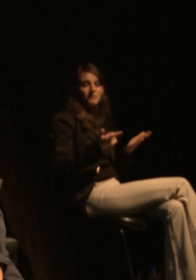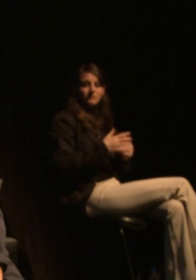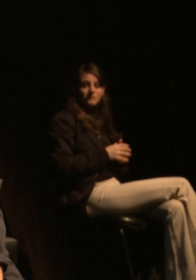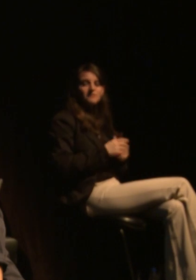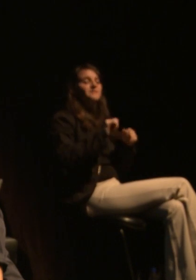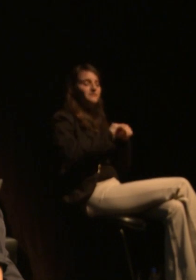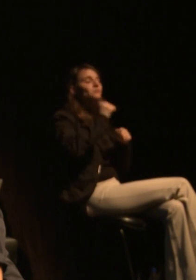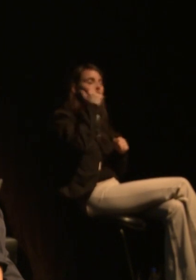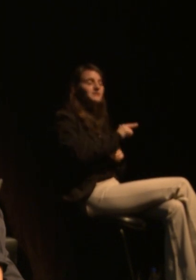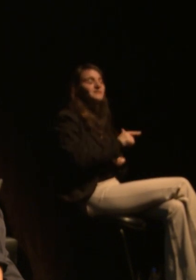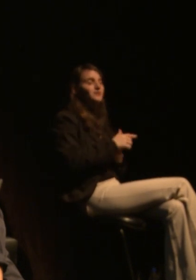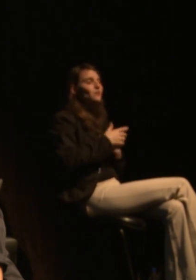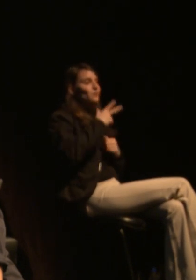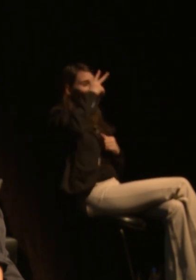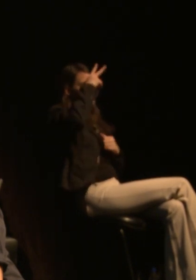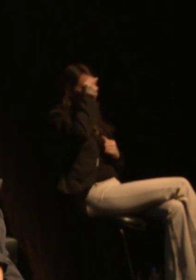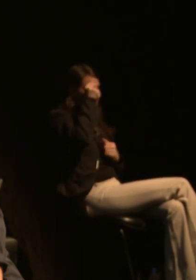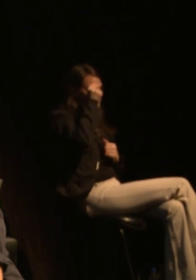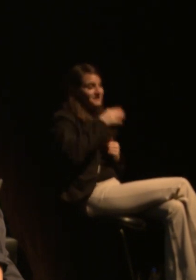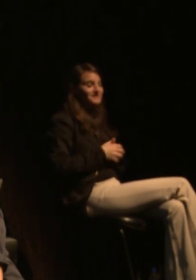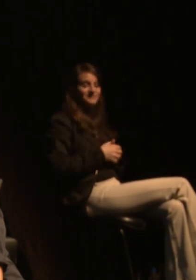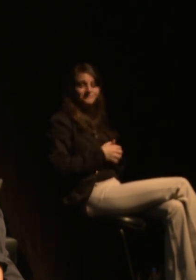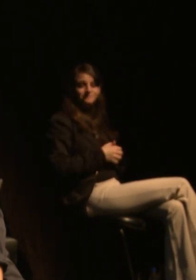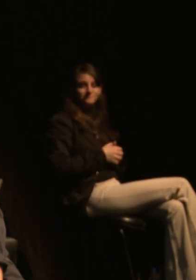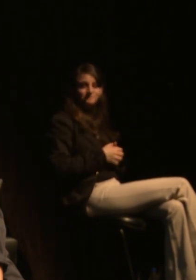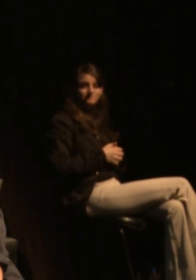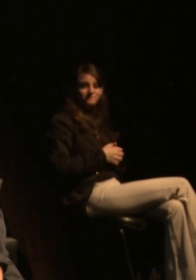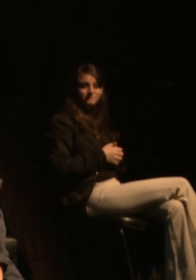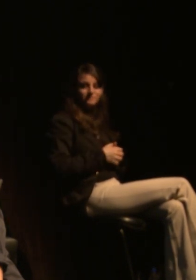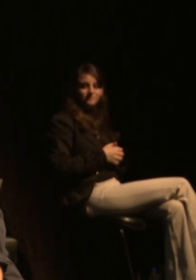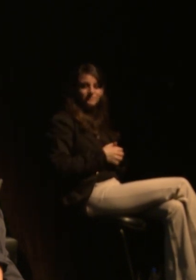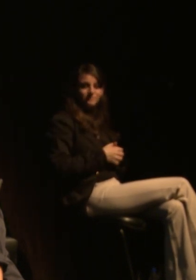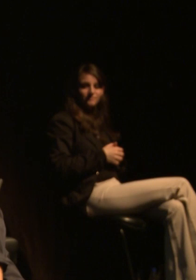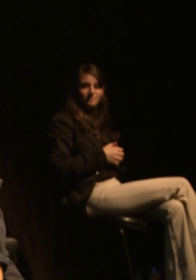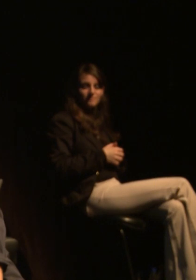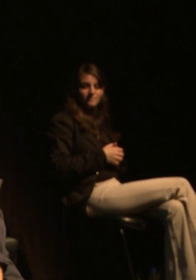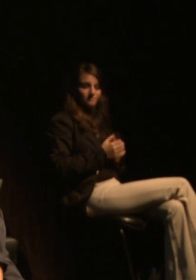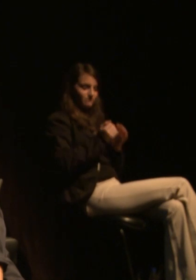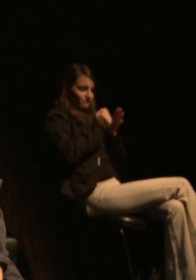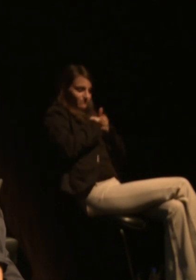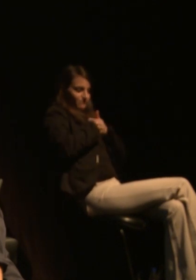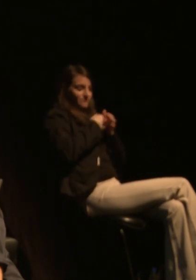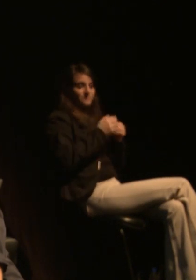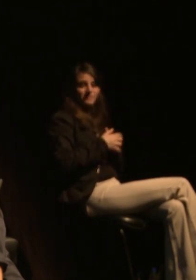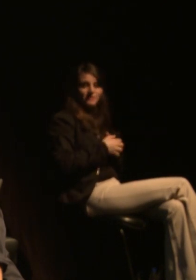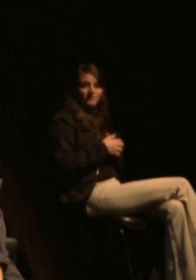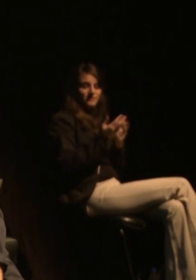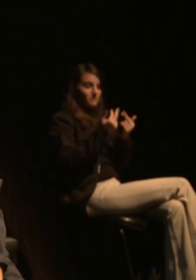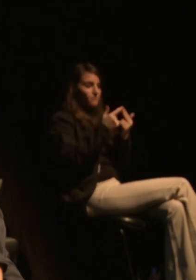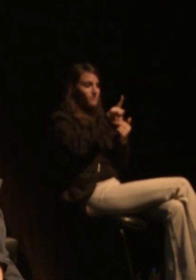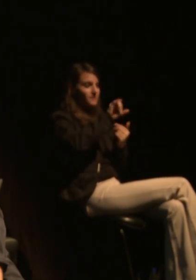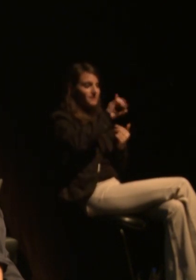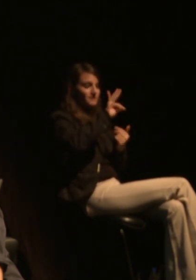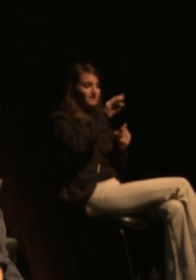fiz a manchete. E nunca mais esqueci que jornalismo é o que está oculto. Assim como a